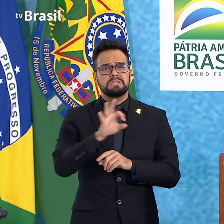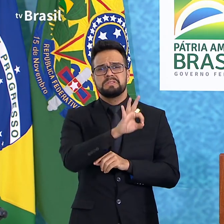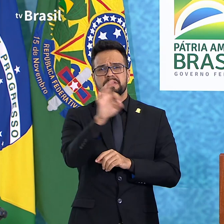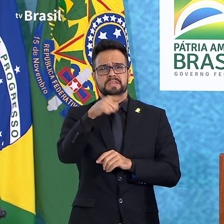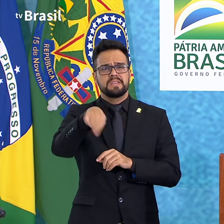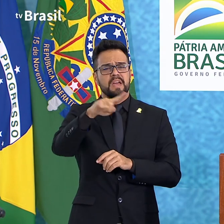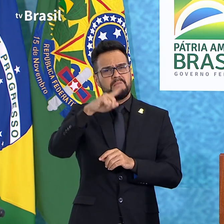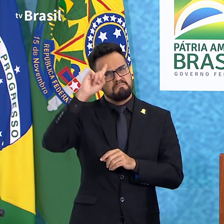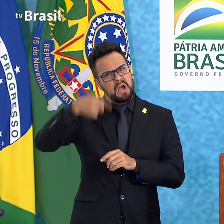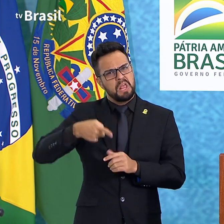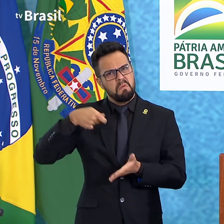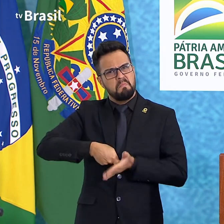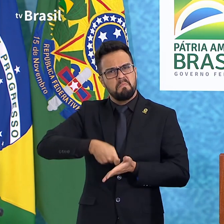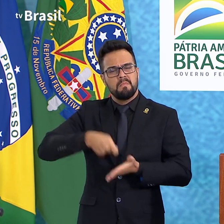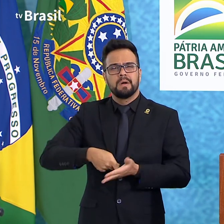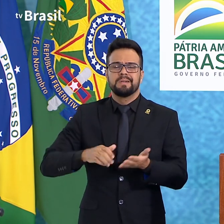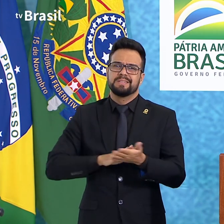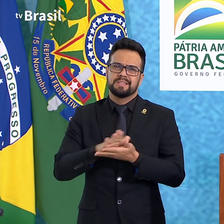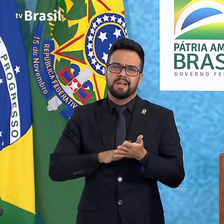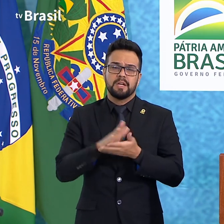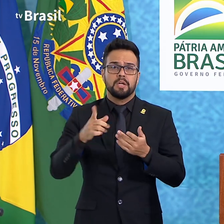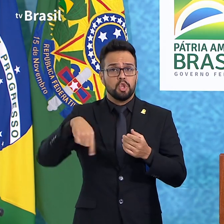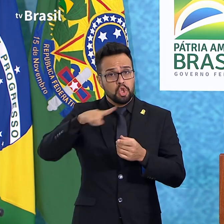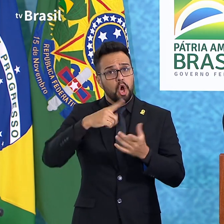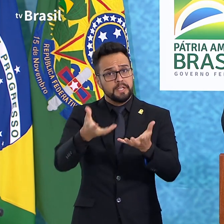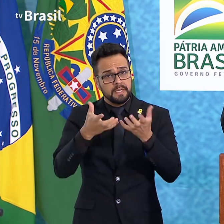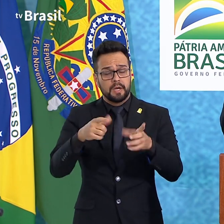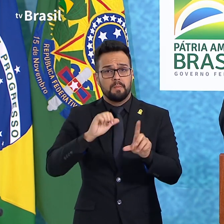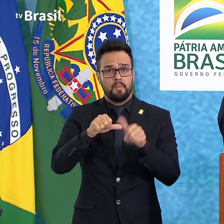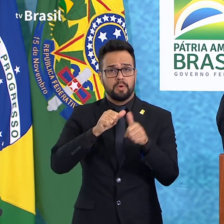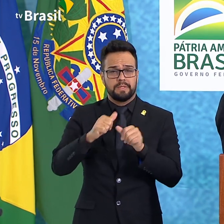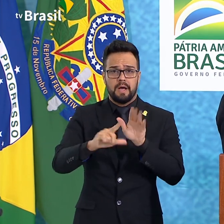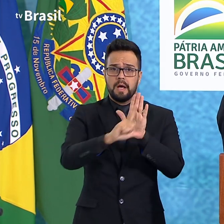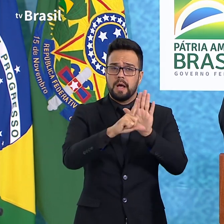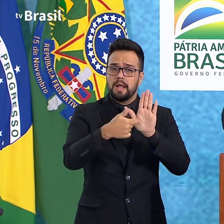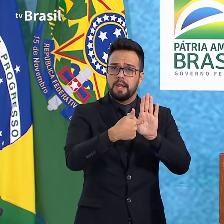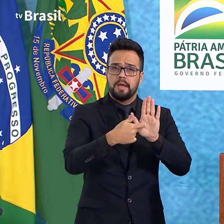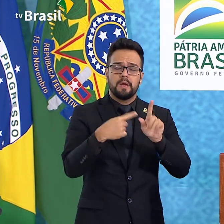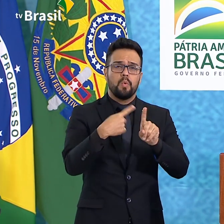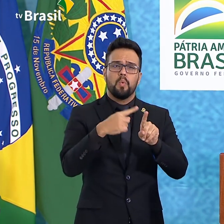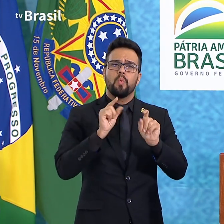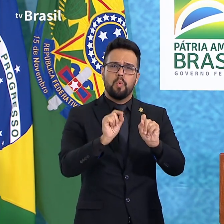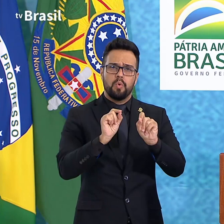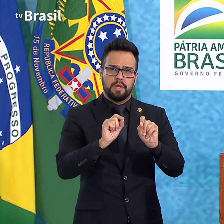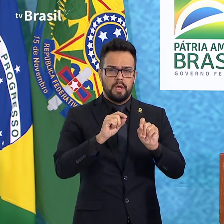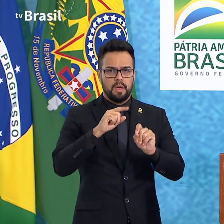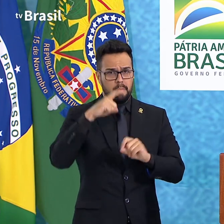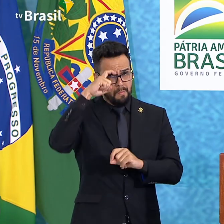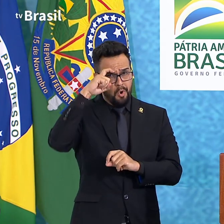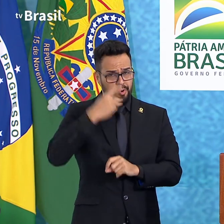impor nada. Nós queremos mudar a legislação para que a lei, conforme disse Sérgio Moro aqui,